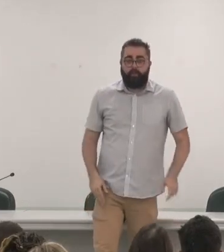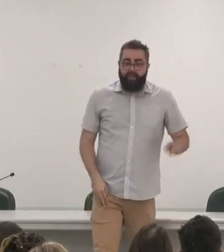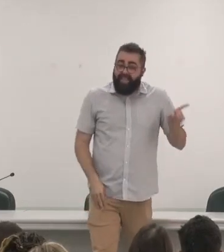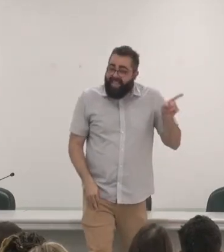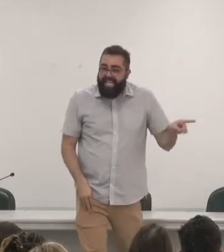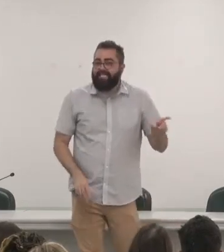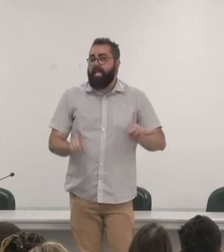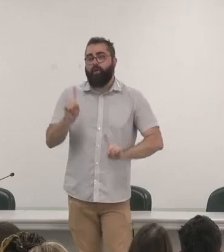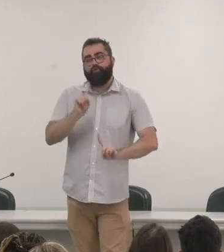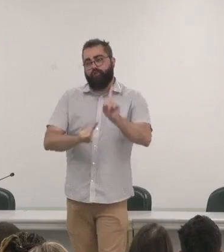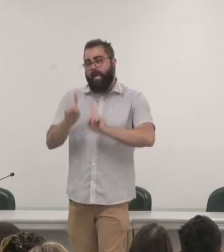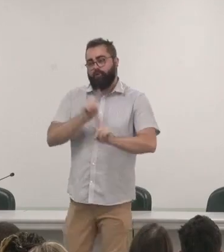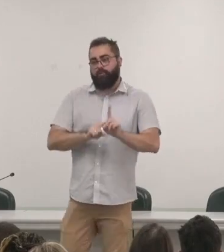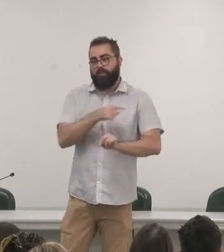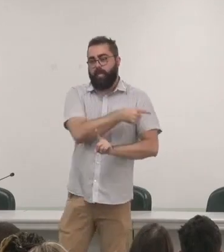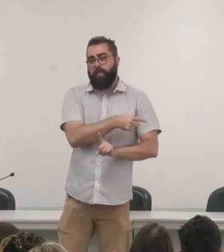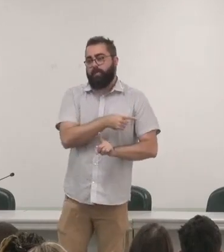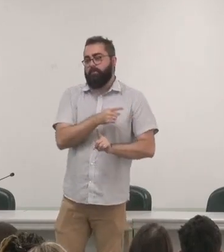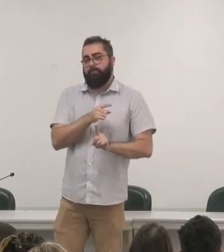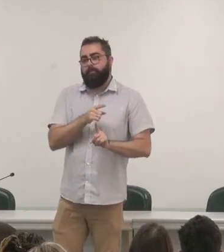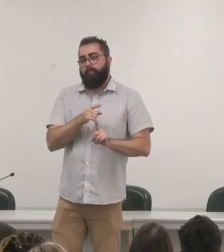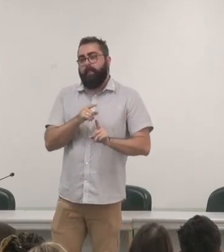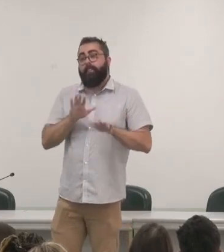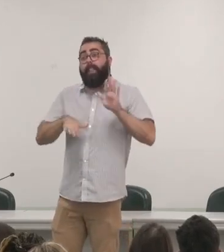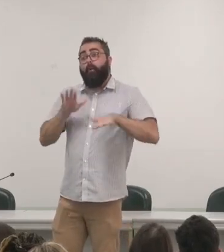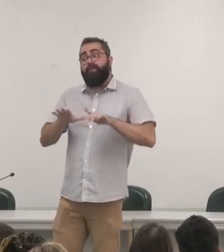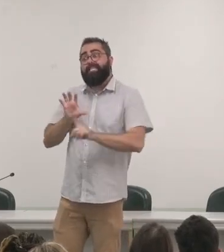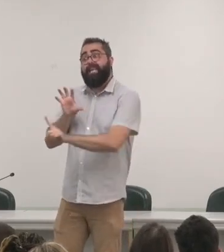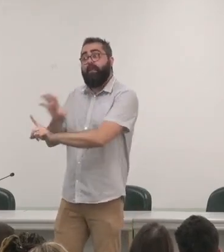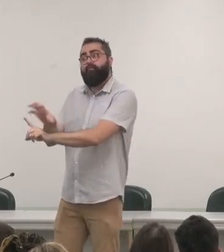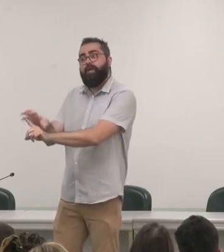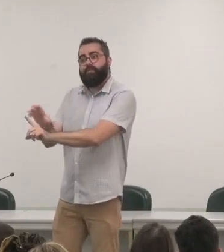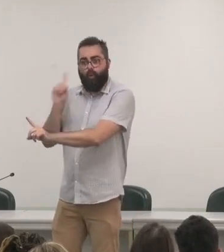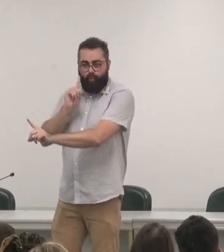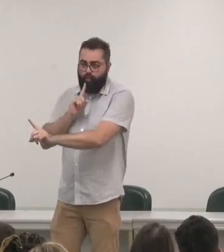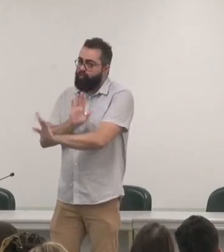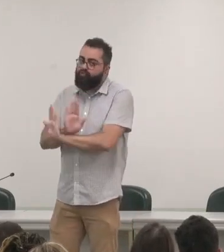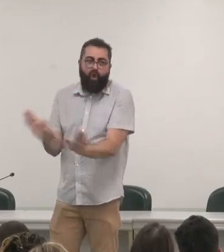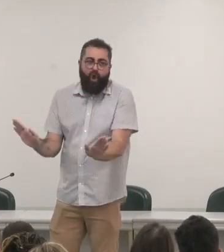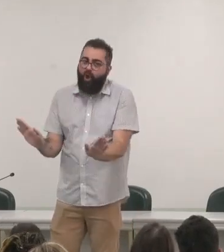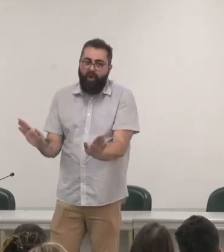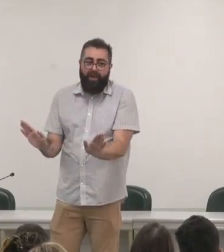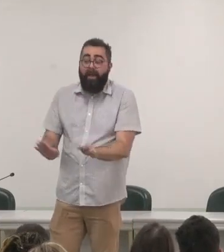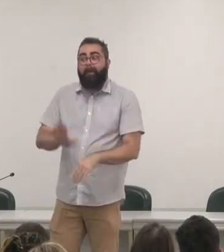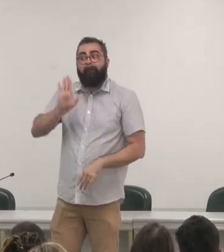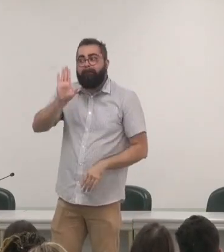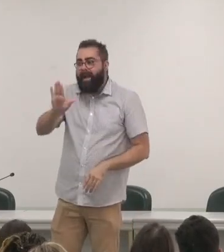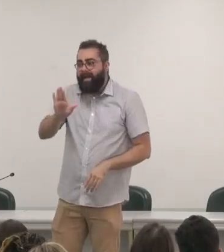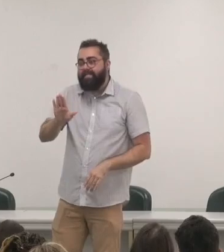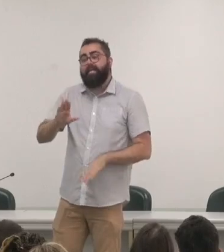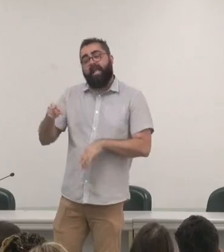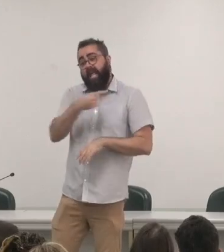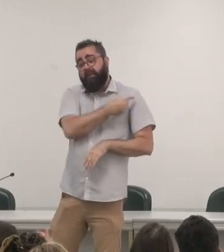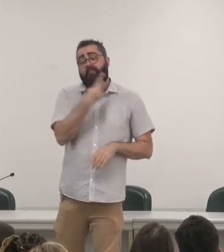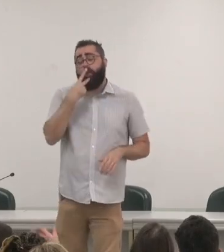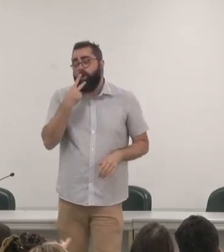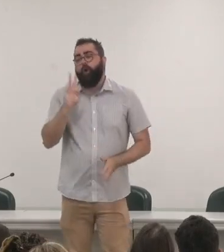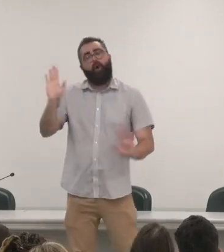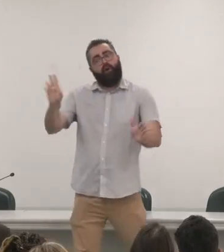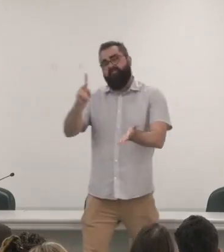né? Então, esses são os gestos que são assim utilizados e que talvez possam ter influenciado